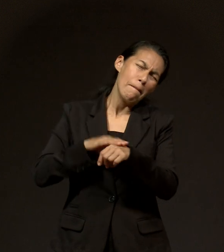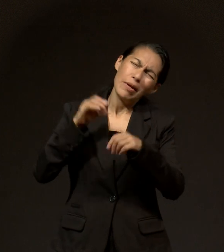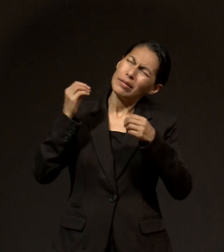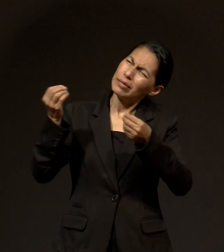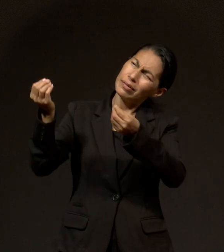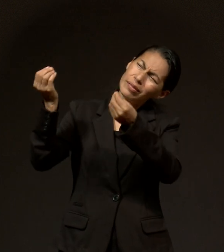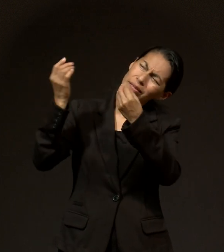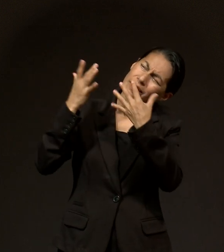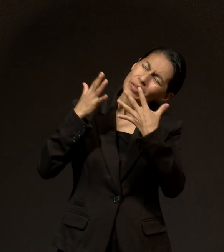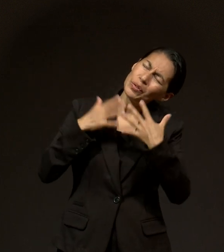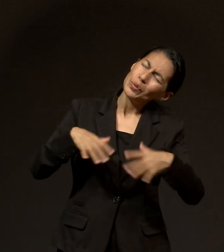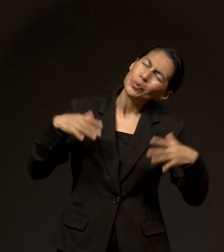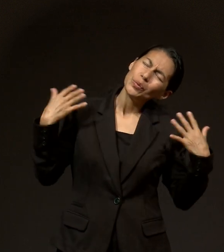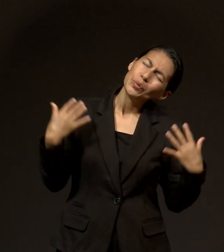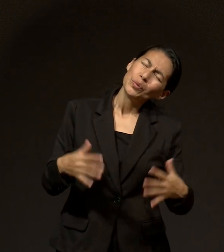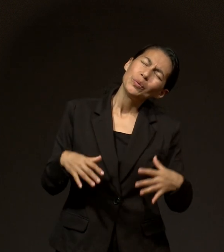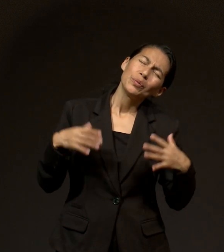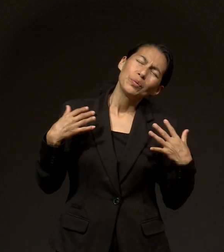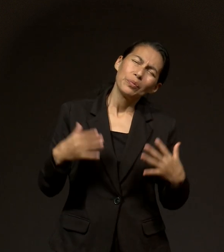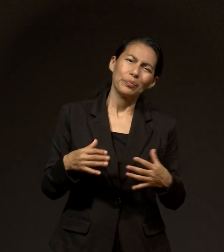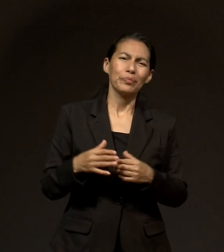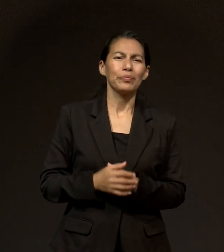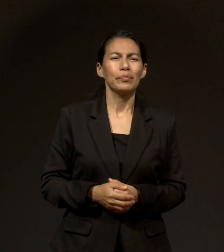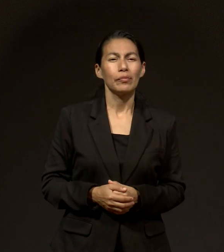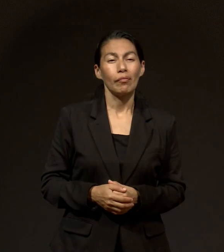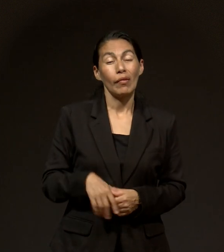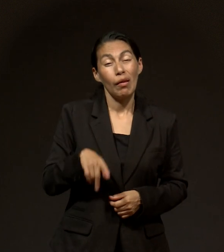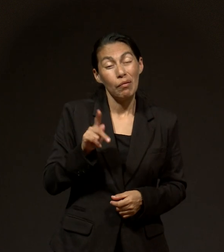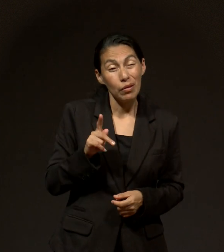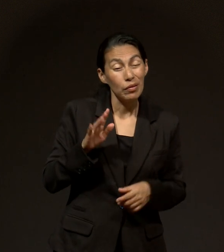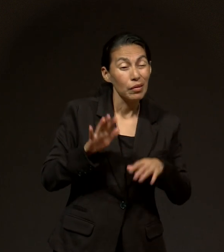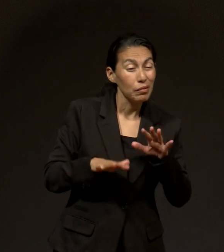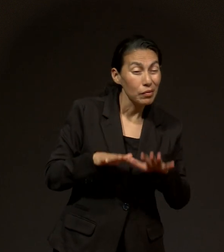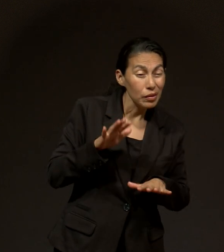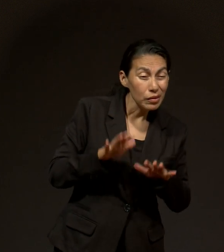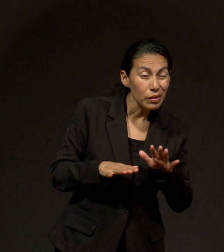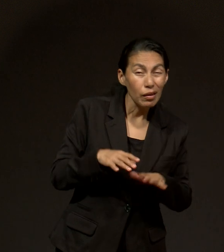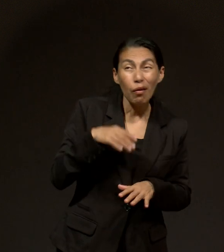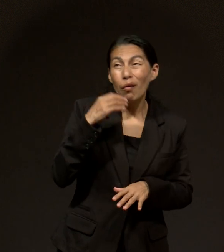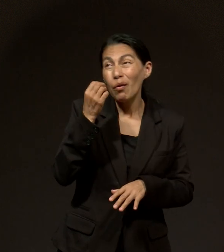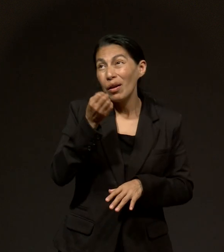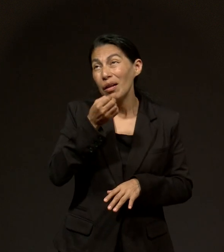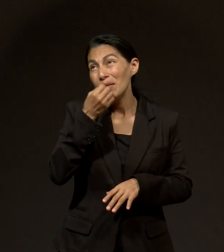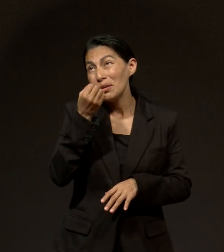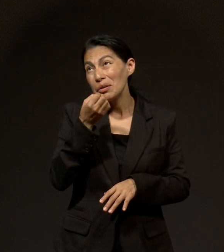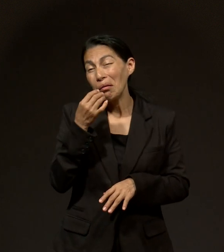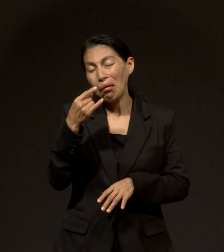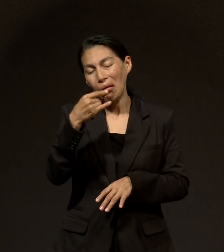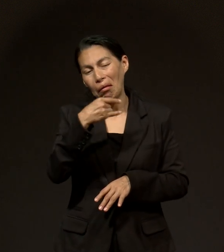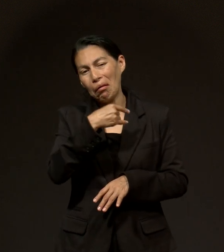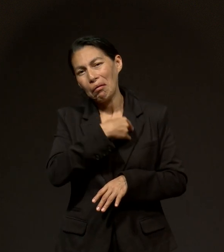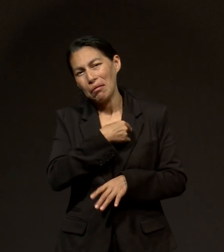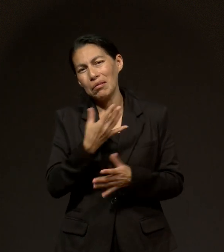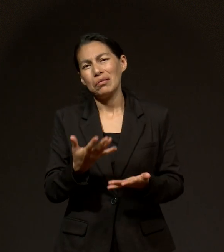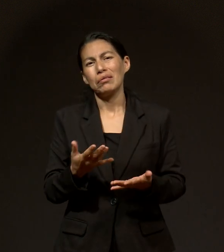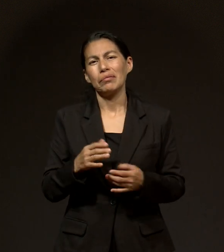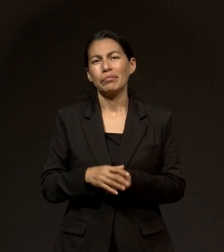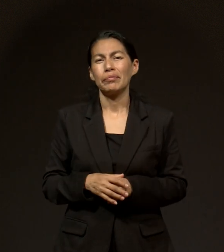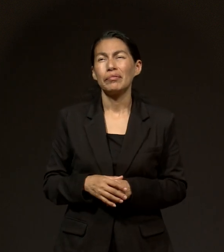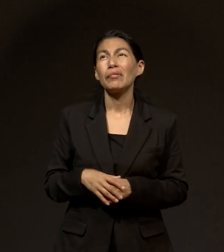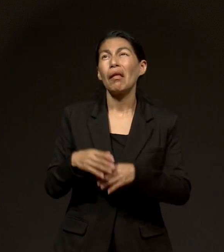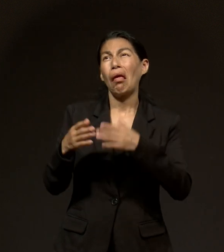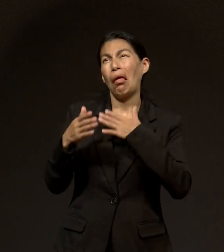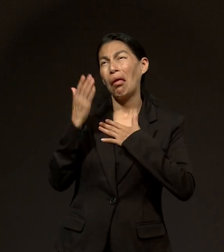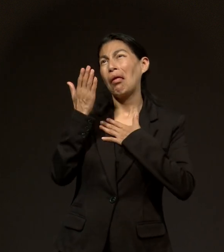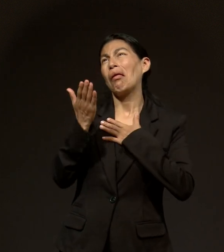darnos todo, todo. Lo que pasa es que a veces nuestras oraciones se hacen un poco egoístas.